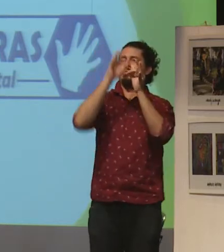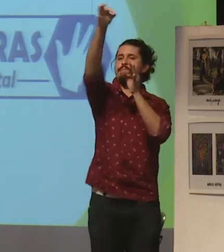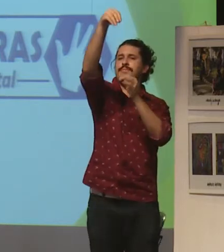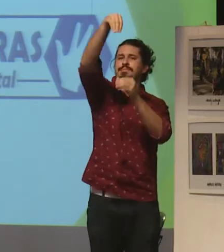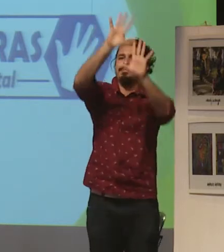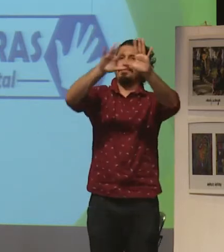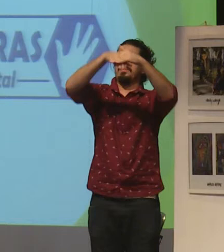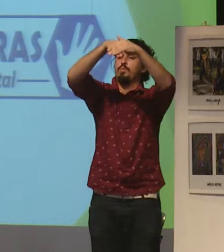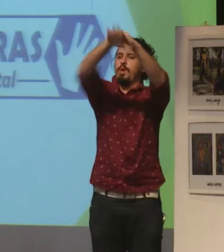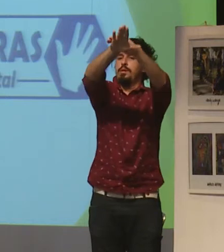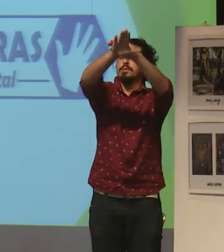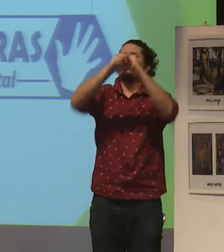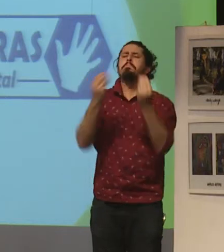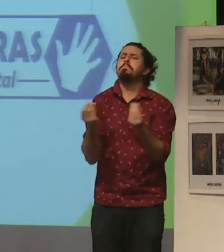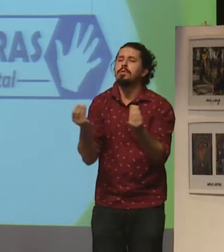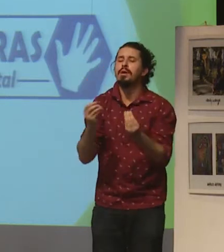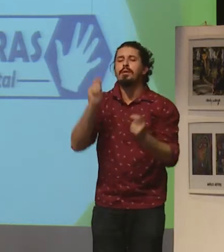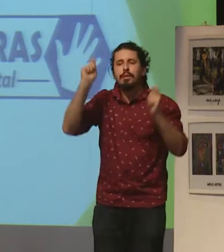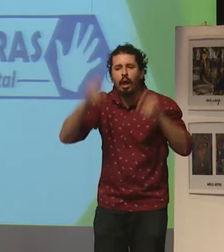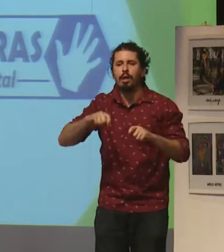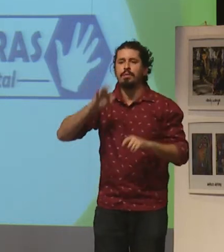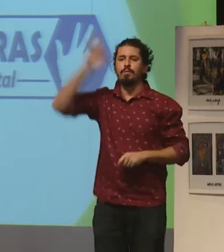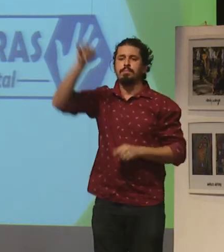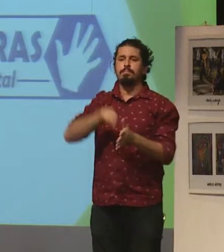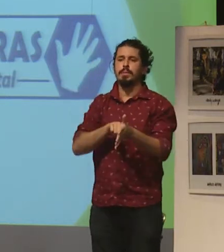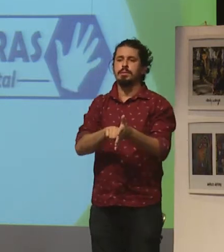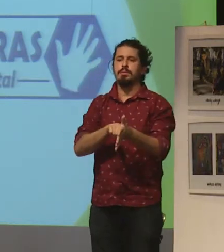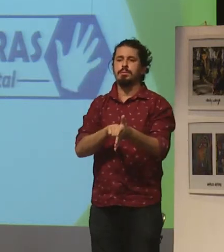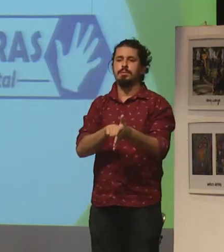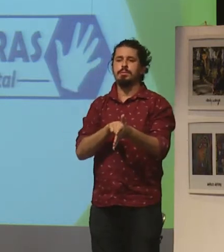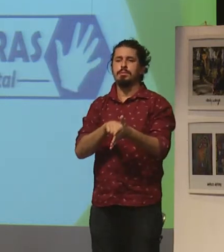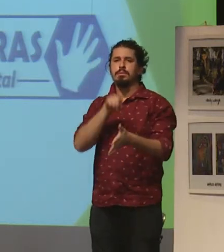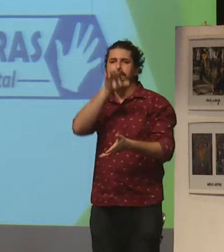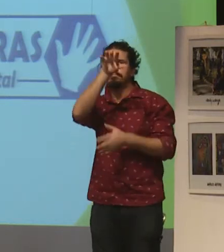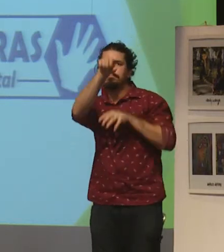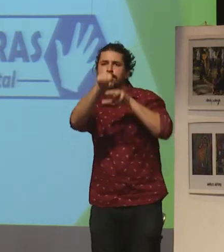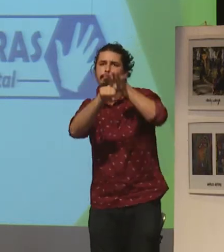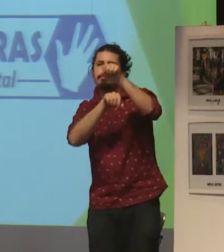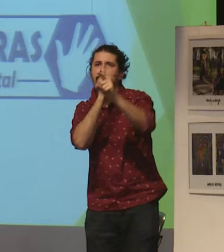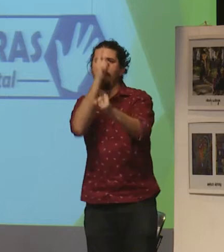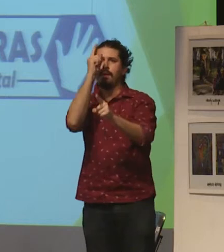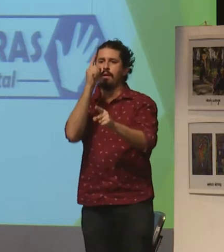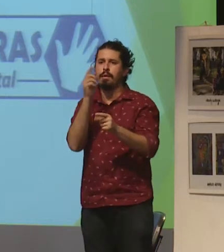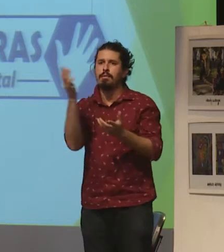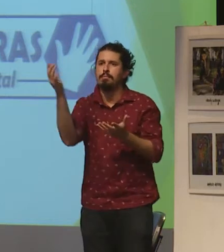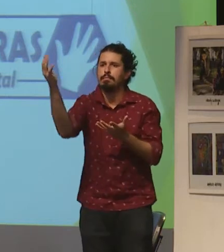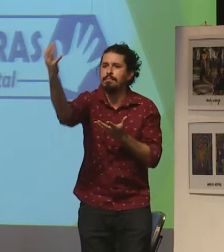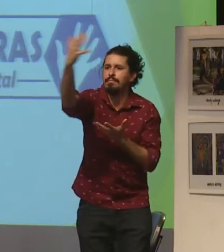transpunha para a nuvem e deixava lá. Por quê? Futuramente eu poderia usar isso como material de pesquisa, alguma coisa